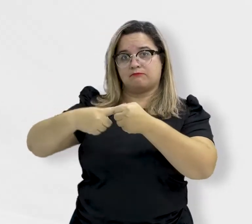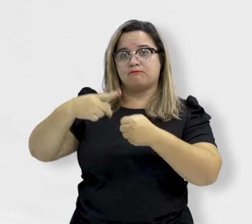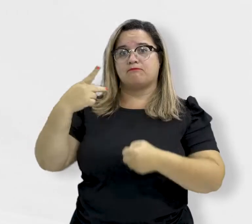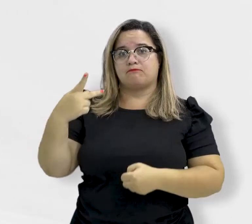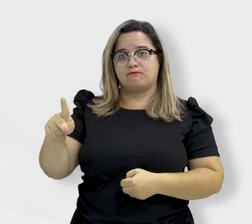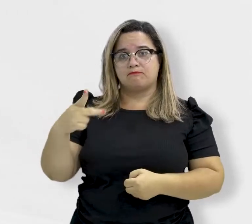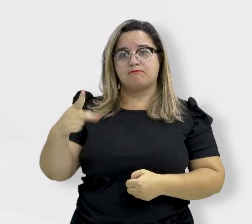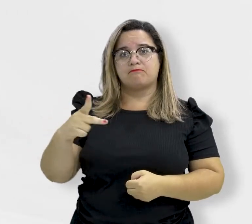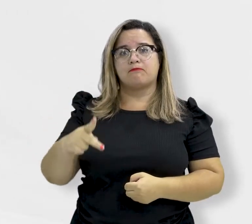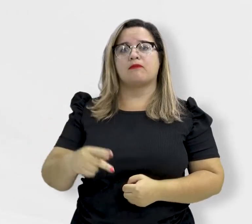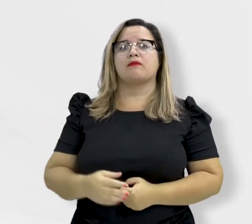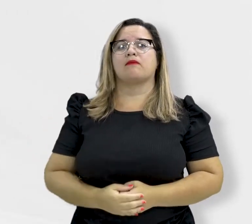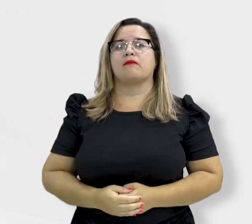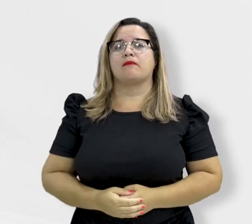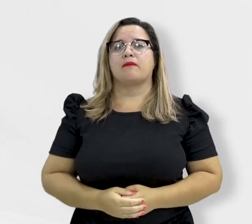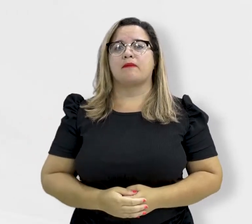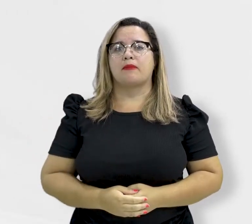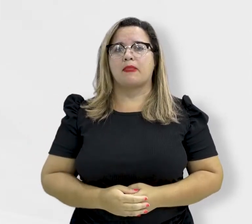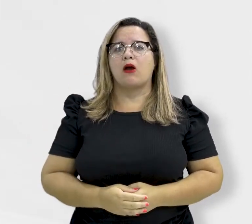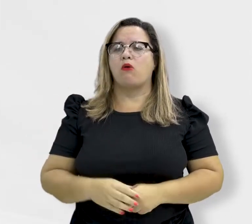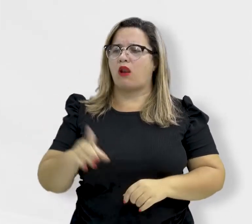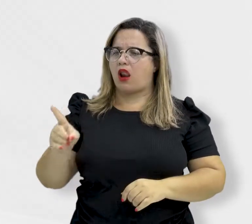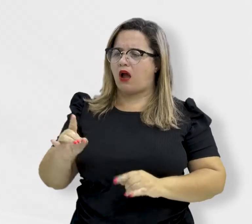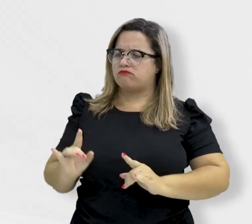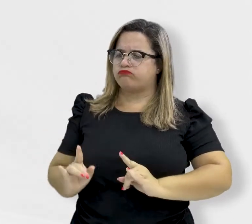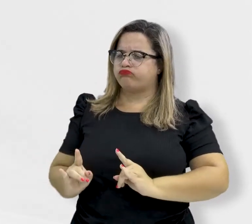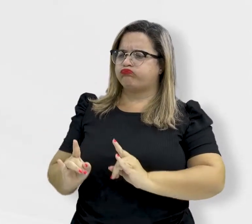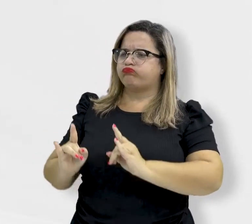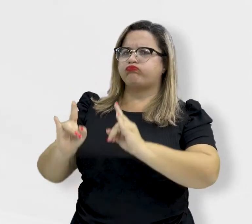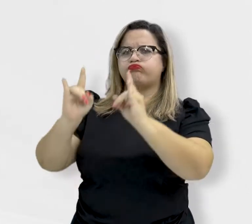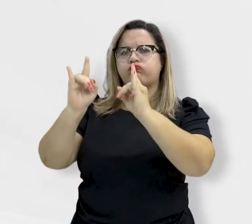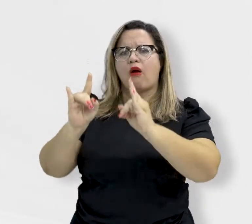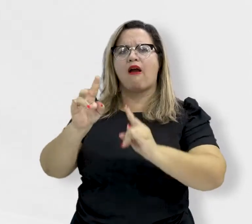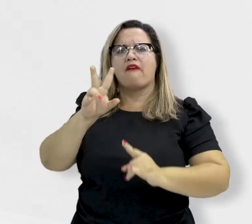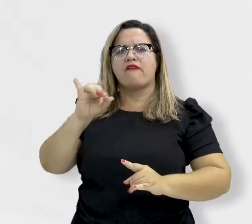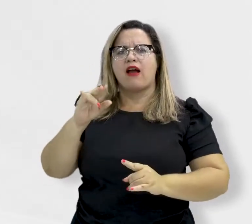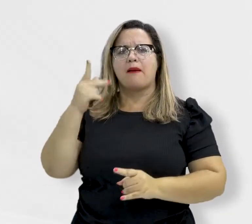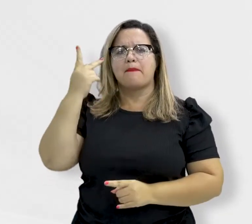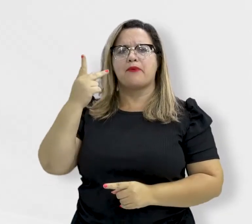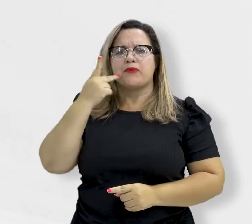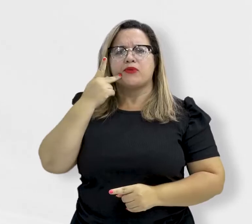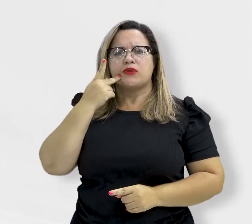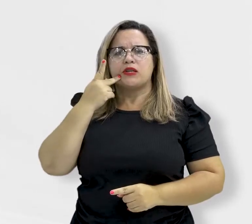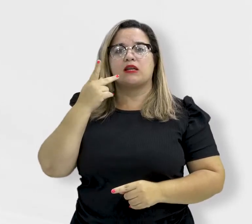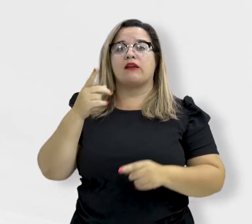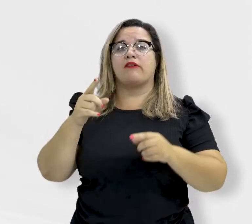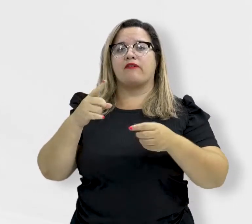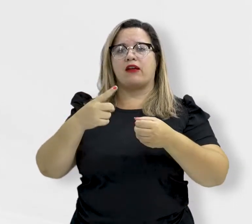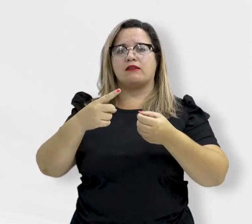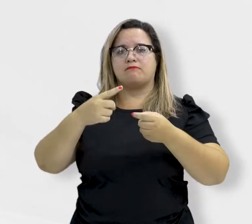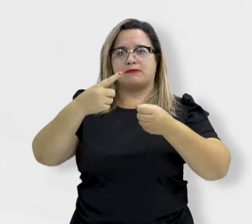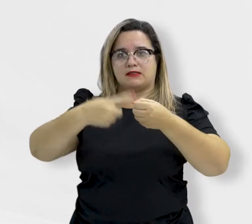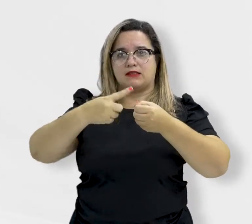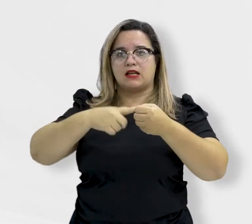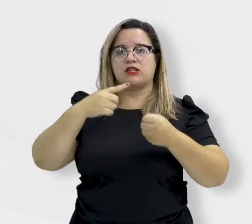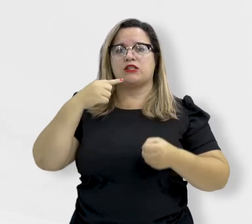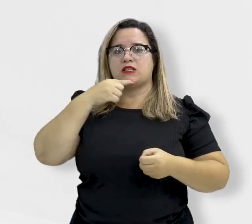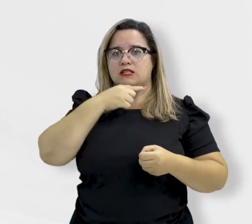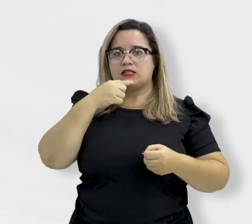482,94 metros quadrados de área construída e abrigará as promotorias das comarcas de Jaciara, Juscimeira e Dom Aquino,